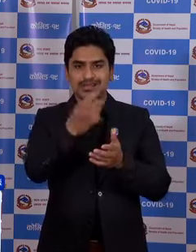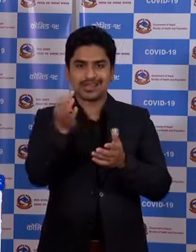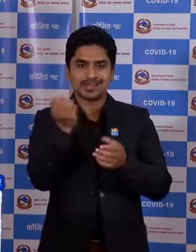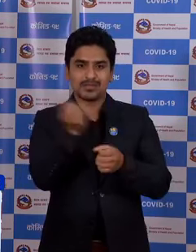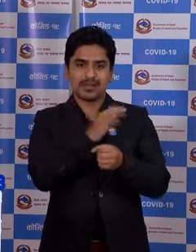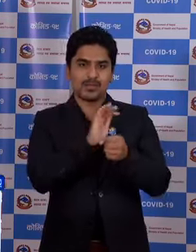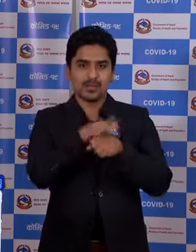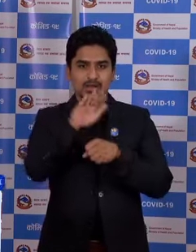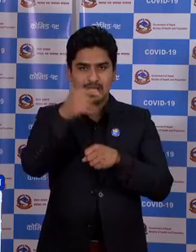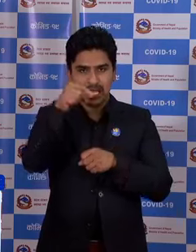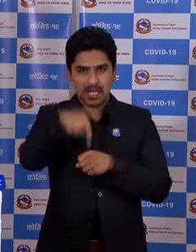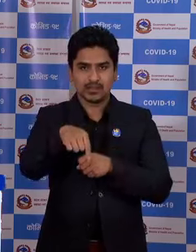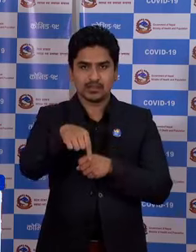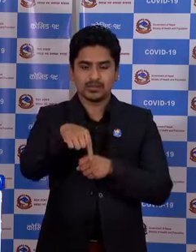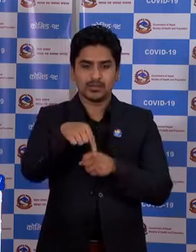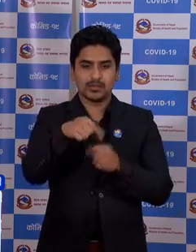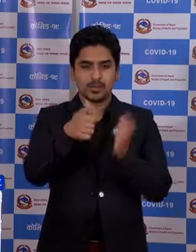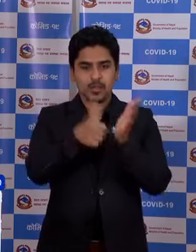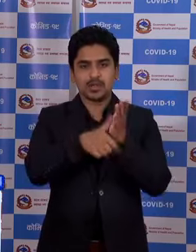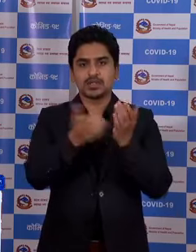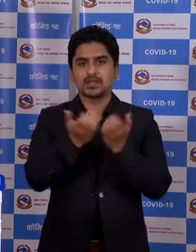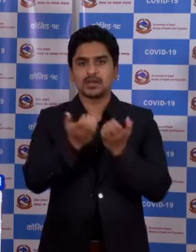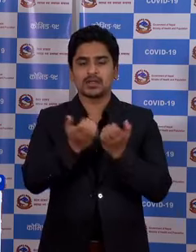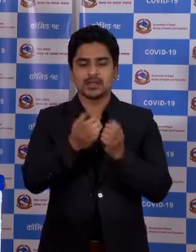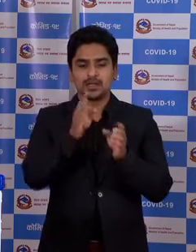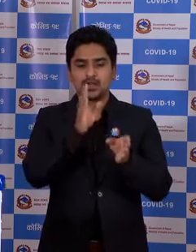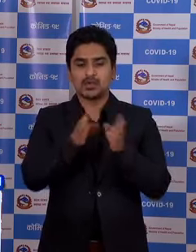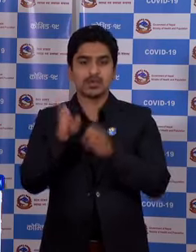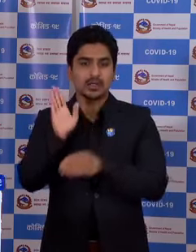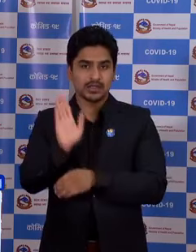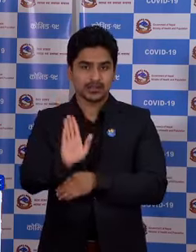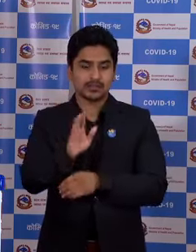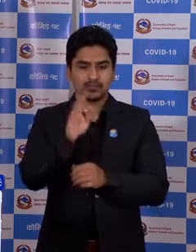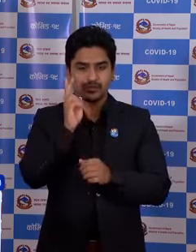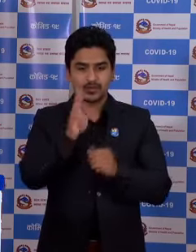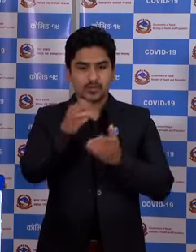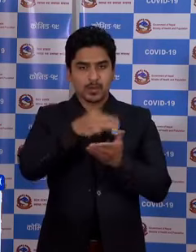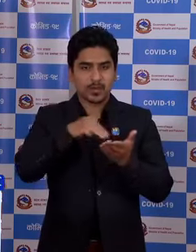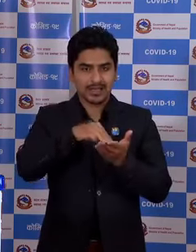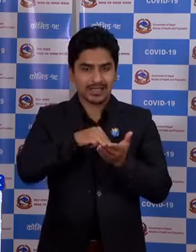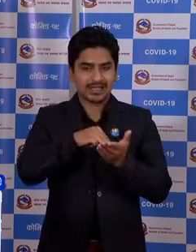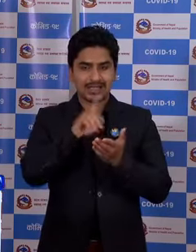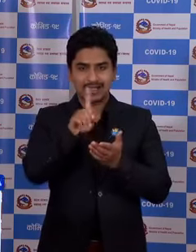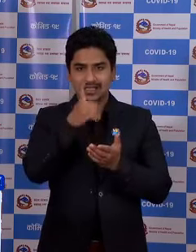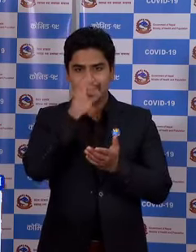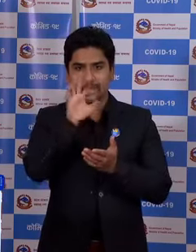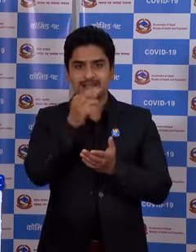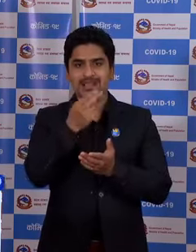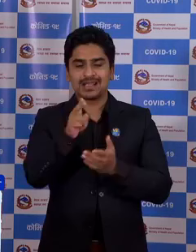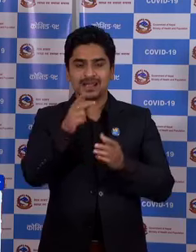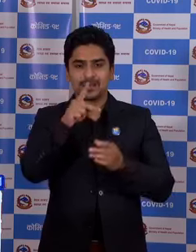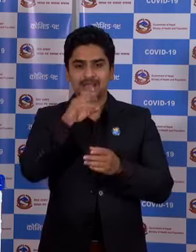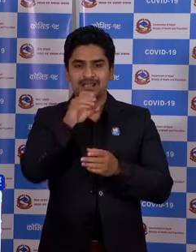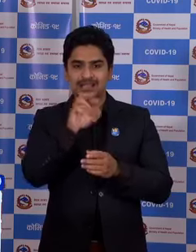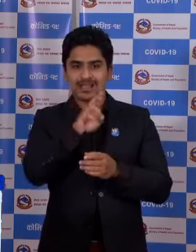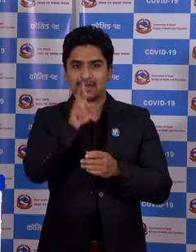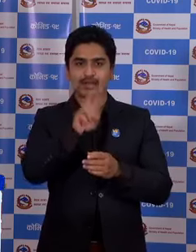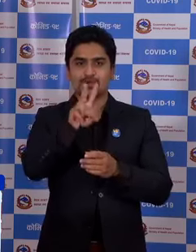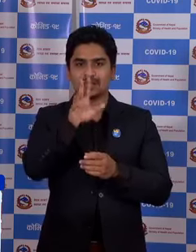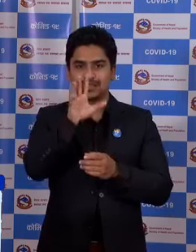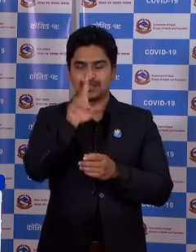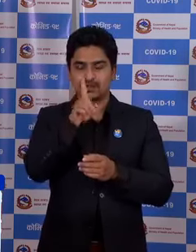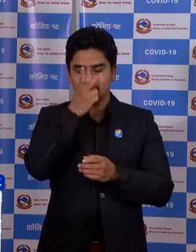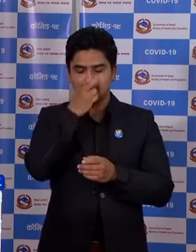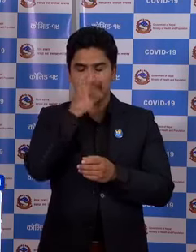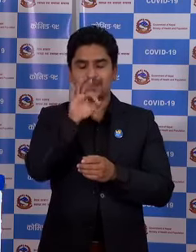400 जनाभन्दा बढीलाई आज परीक्षण गर्ने योजना छ, जसमध्ये 150 जना पिसिआर र